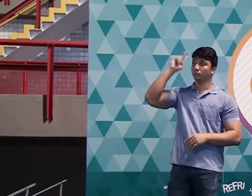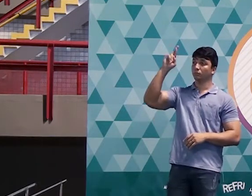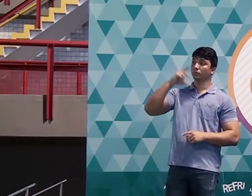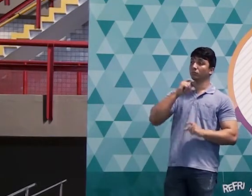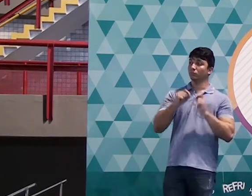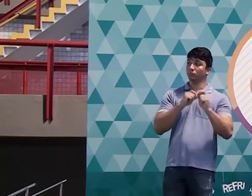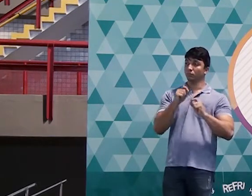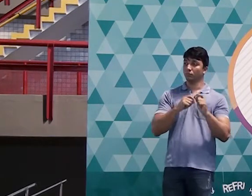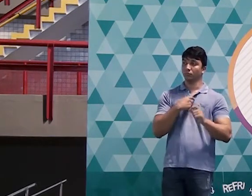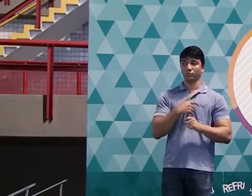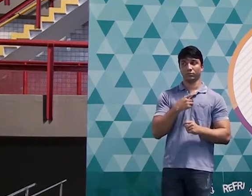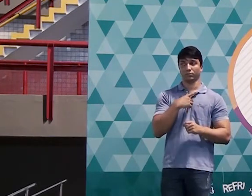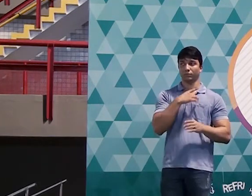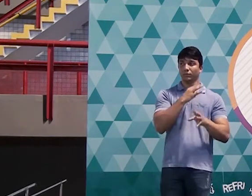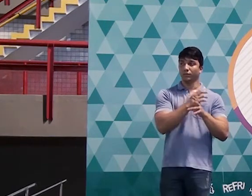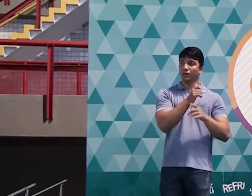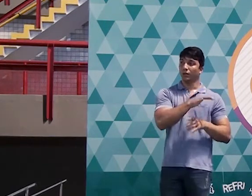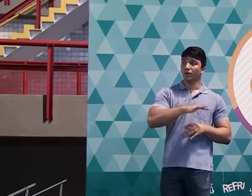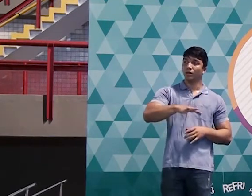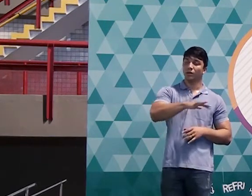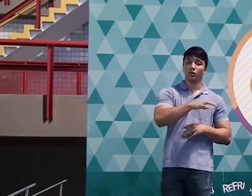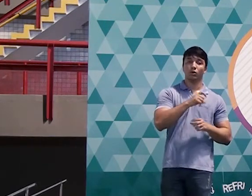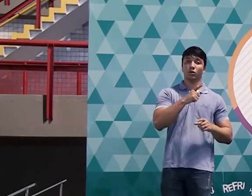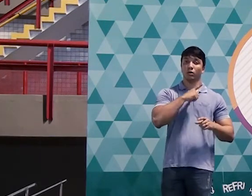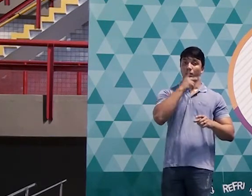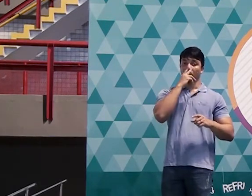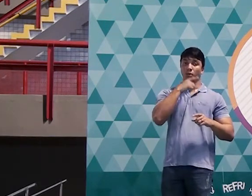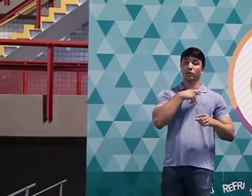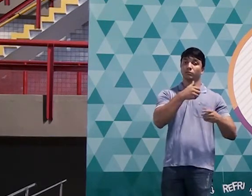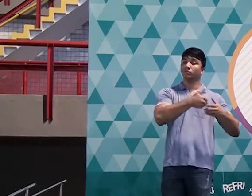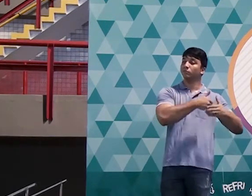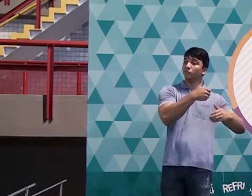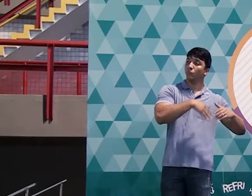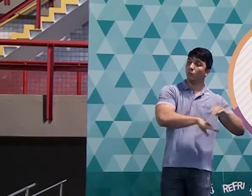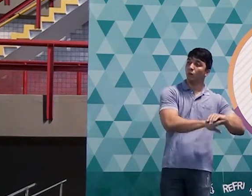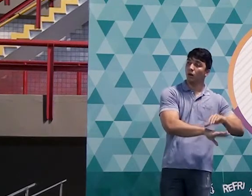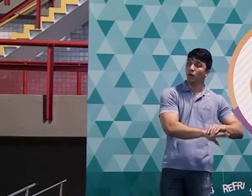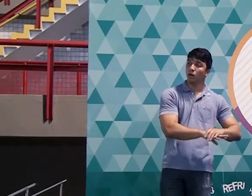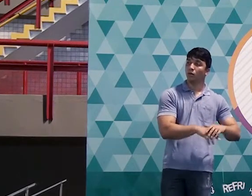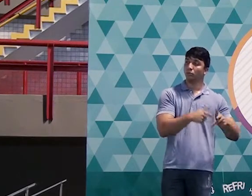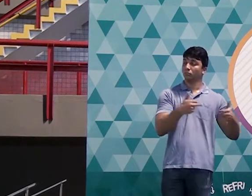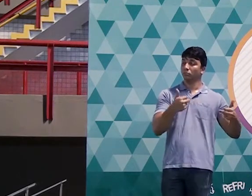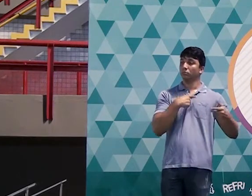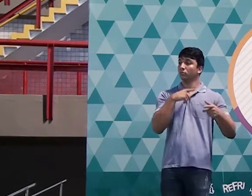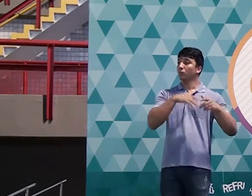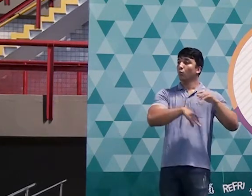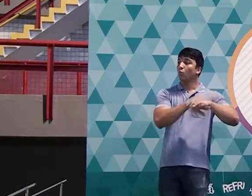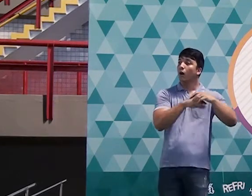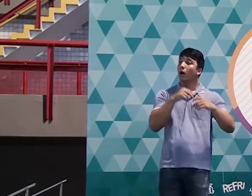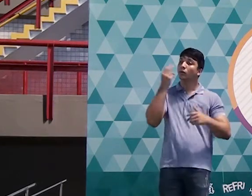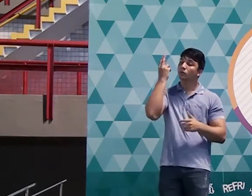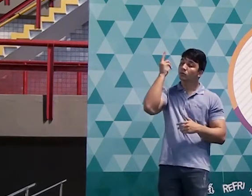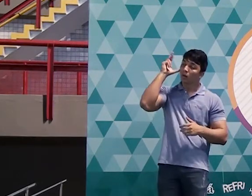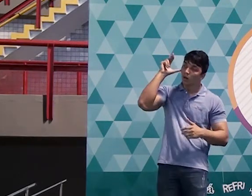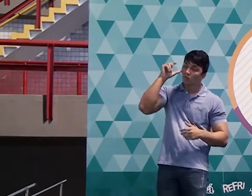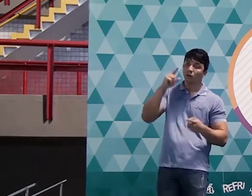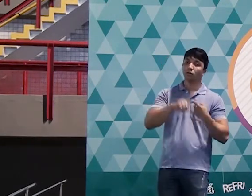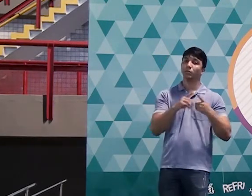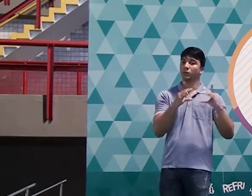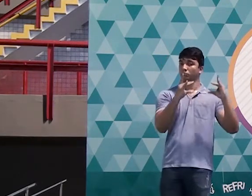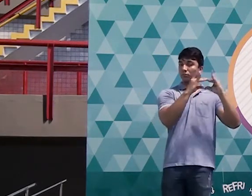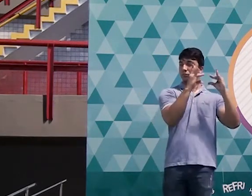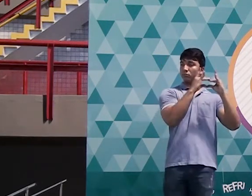tem um celeiro, tá certo? Tem um local onde você bota os grãos, tem um local onde se bota os cavalos e tem um